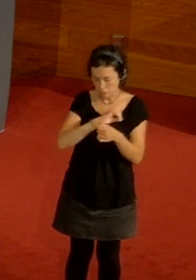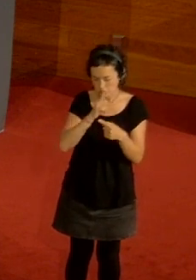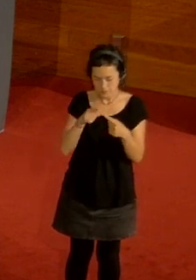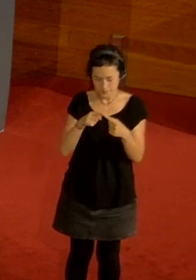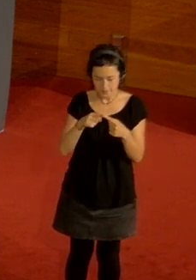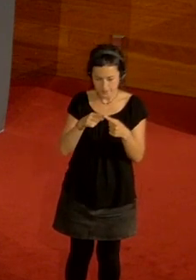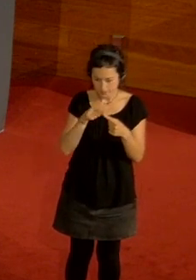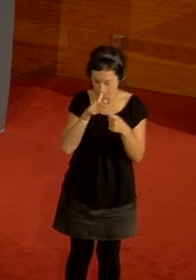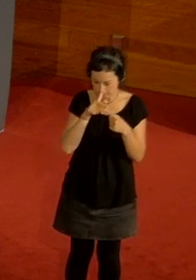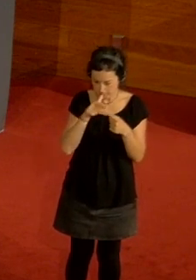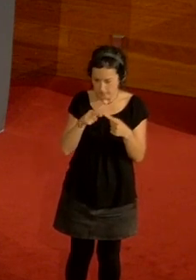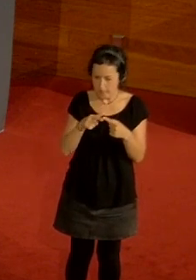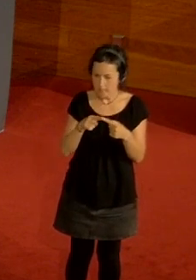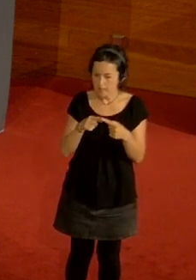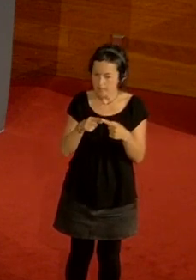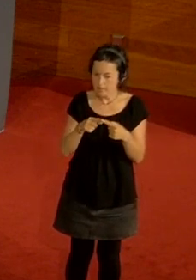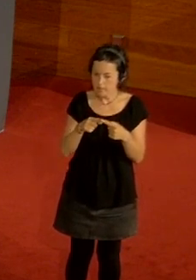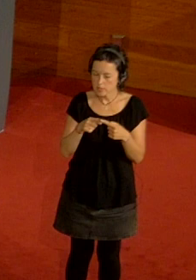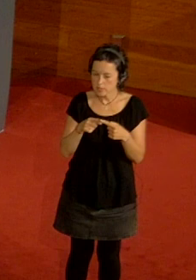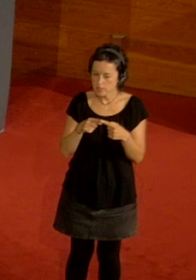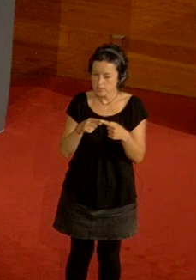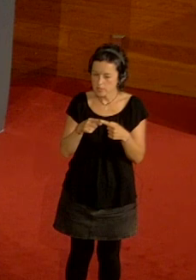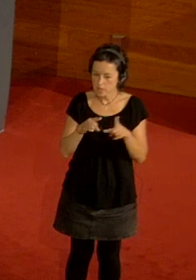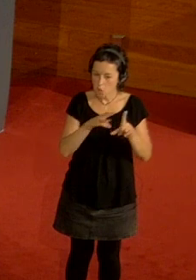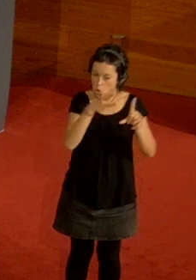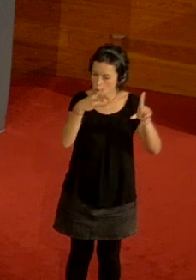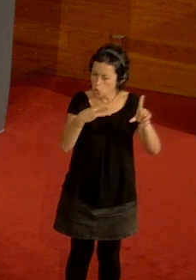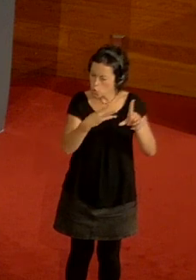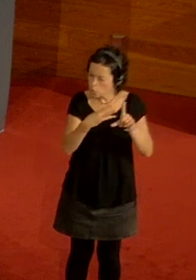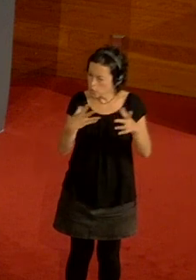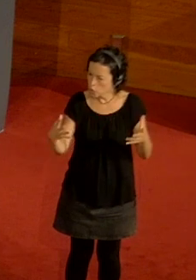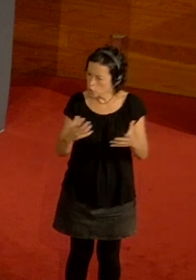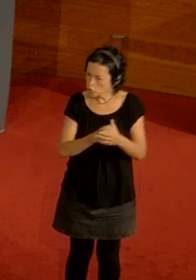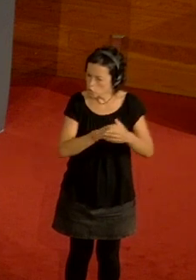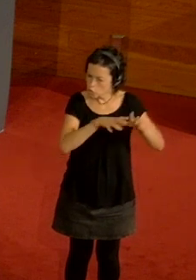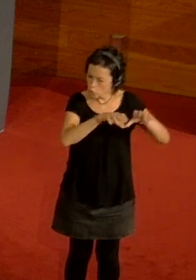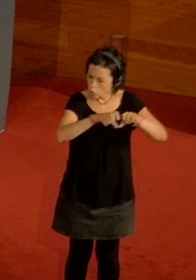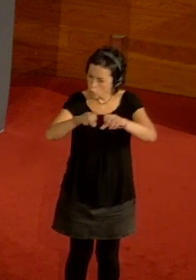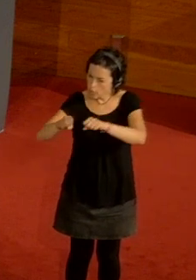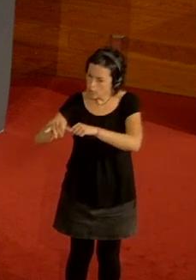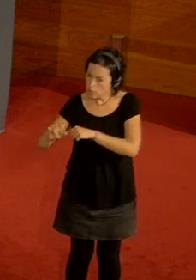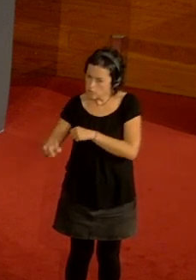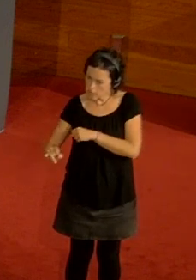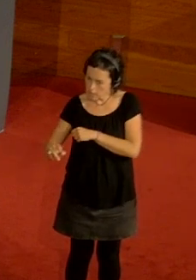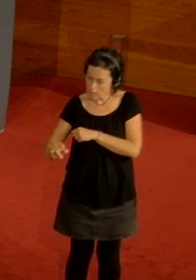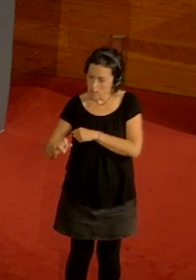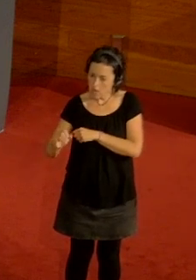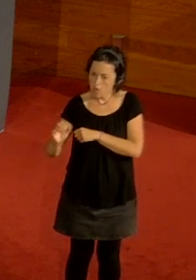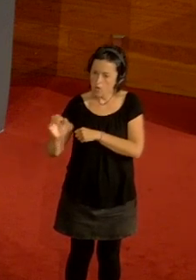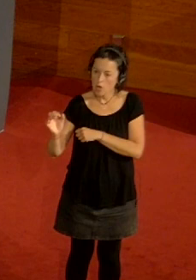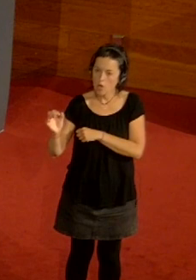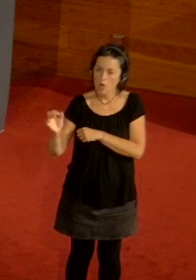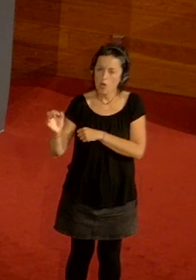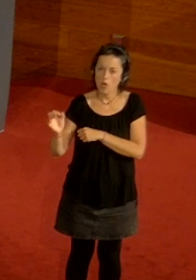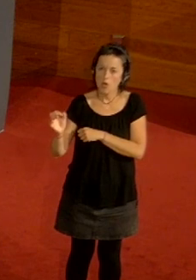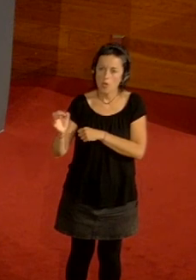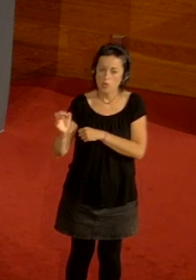una es Si todos los dominios ya están ocupados si Todavía existen dominios con posibilidad de que otros agentes